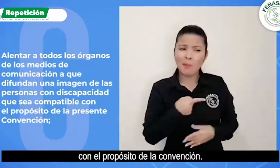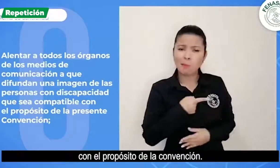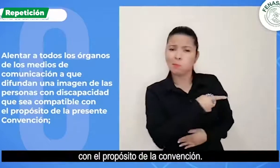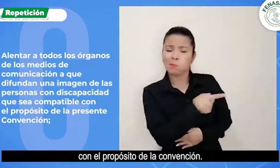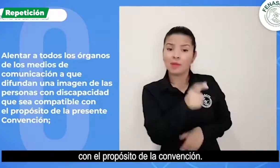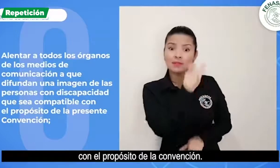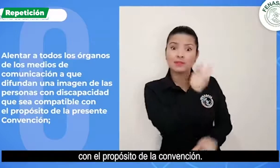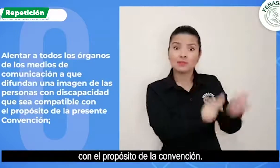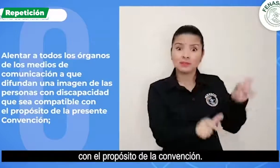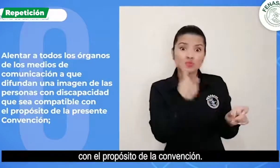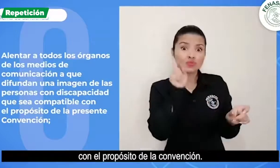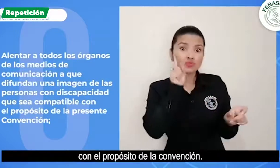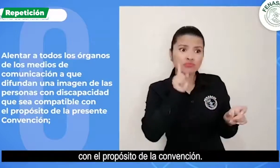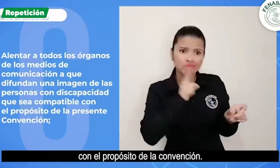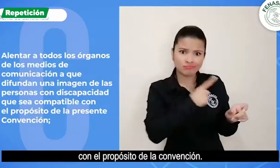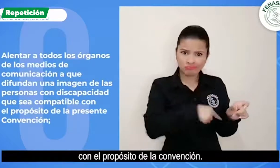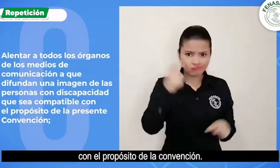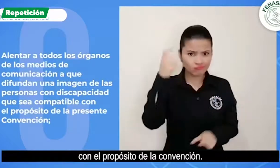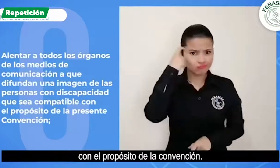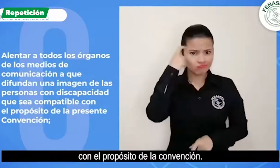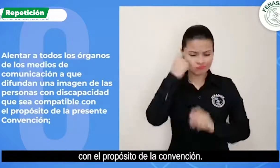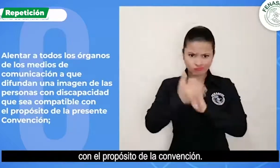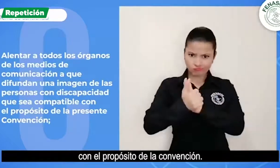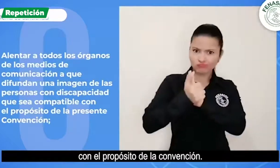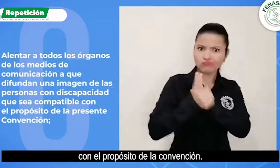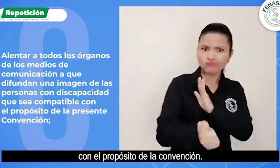Con el propósito De la convención